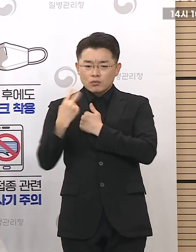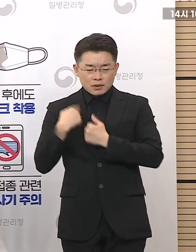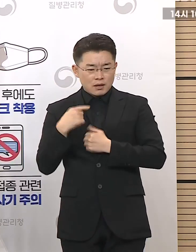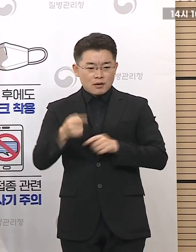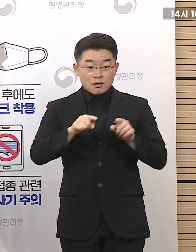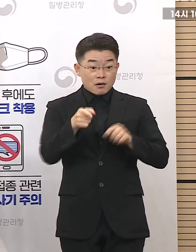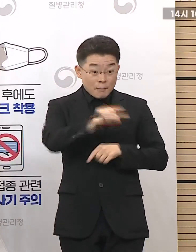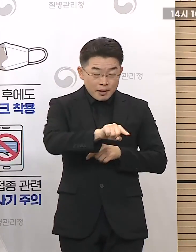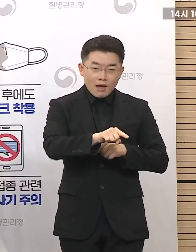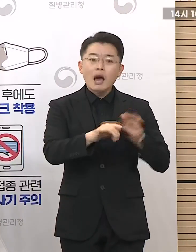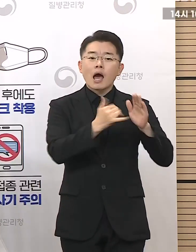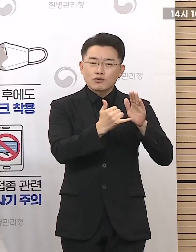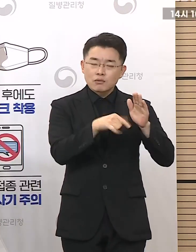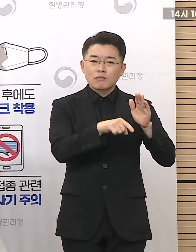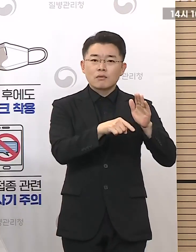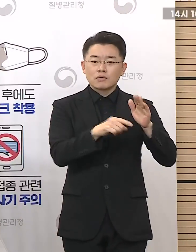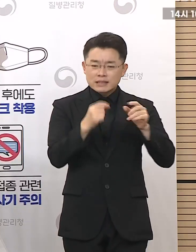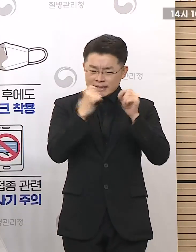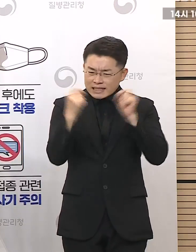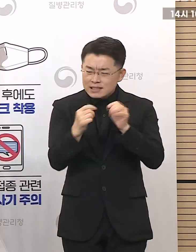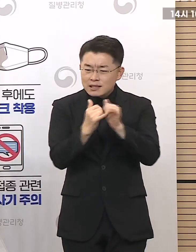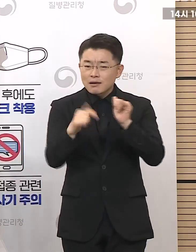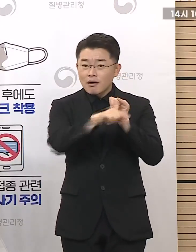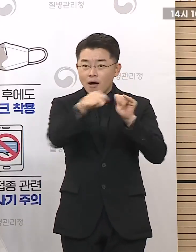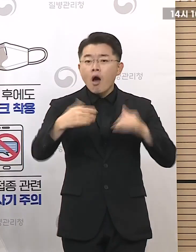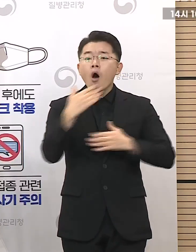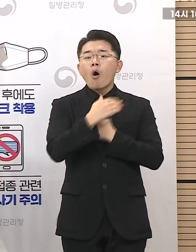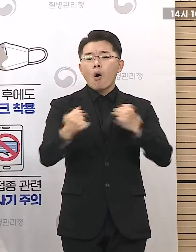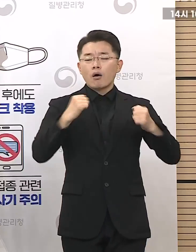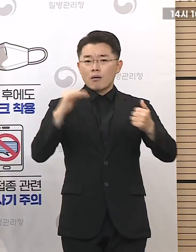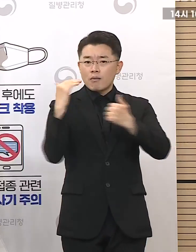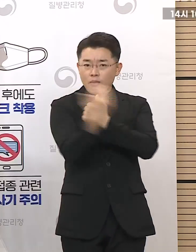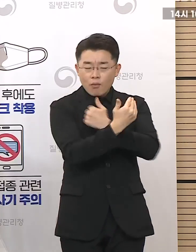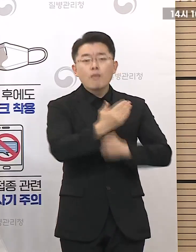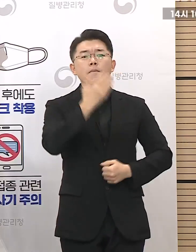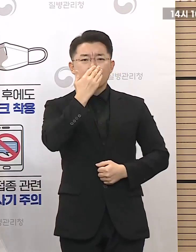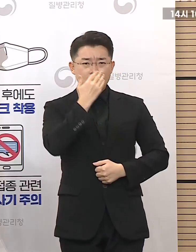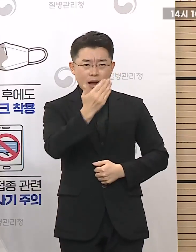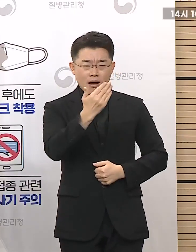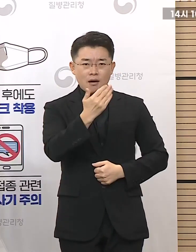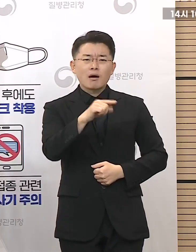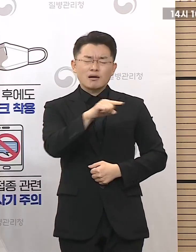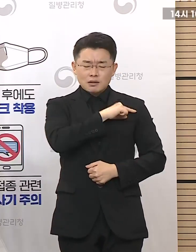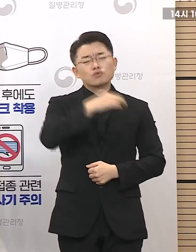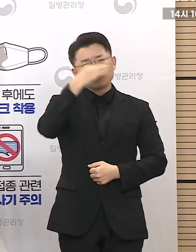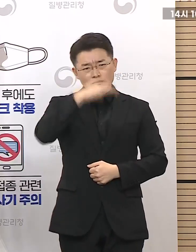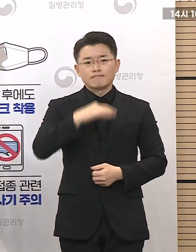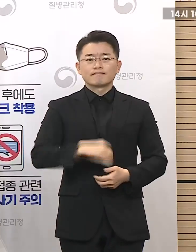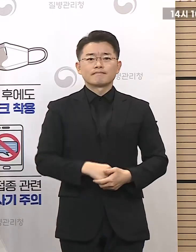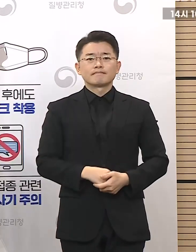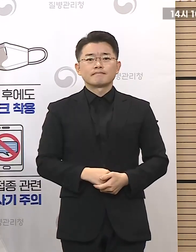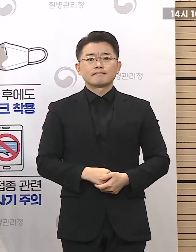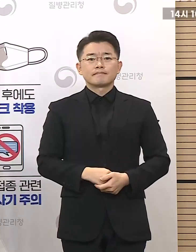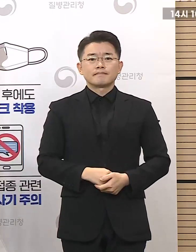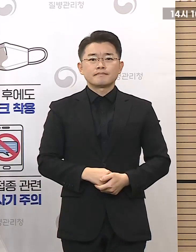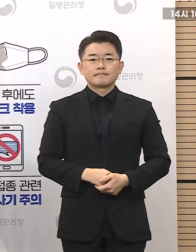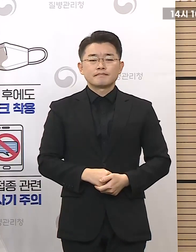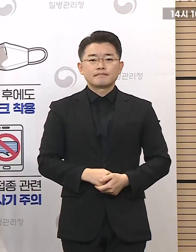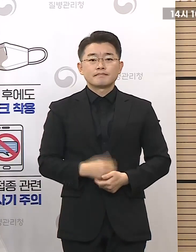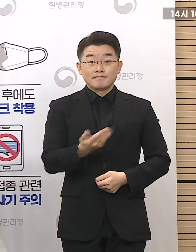주변의 가족과 또한 지인의 건강을 지킬 수 있는 가장 강력한 무기입니다.